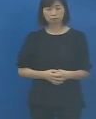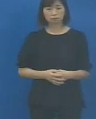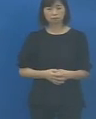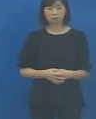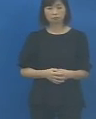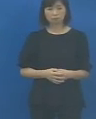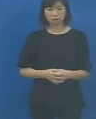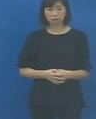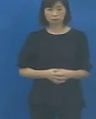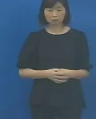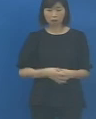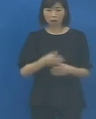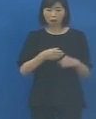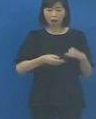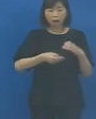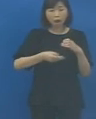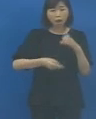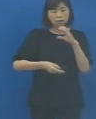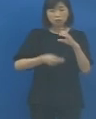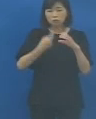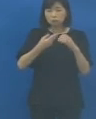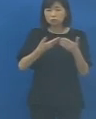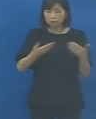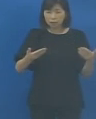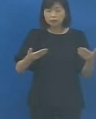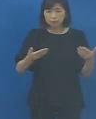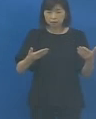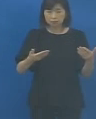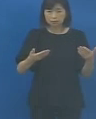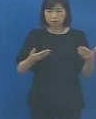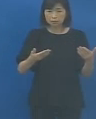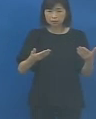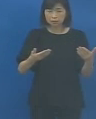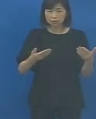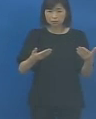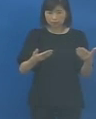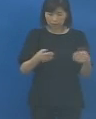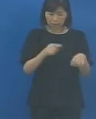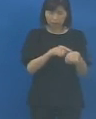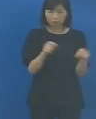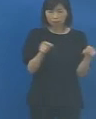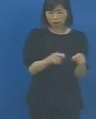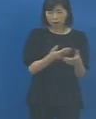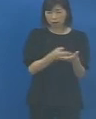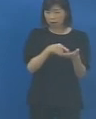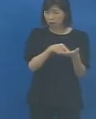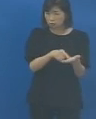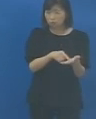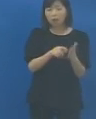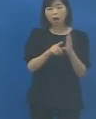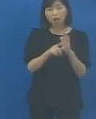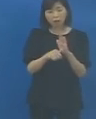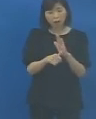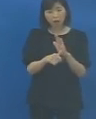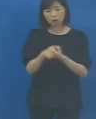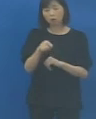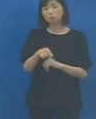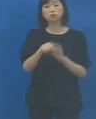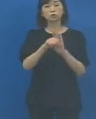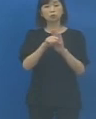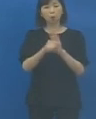そういう飲食店に対する制限をかける以上はですね、やはりそれはこういう効果があるという